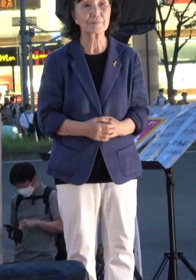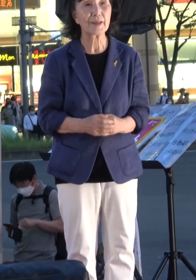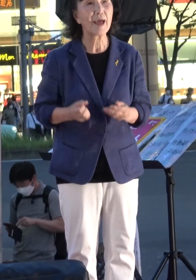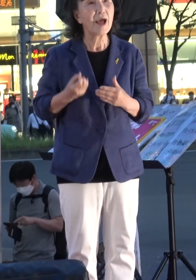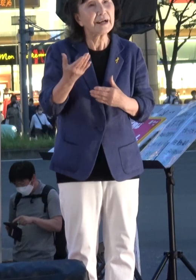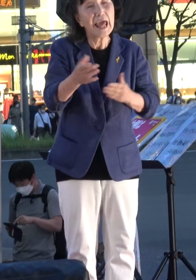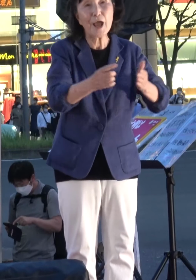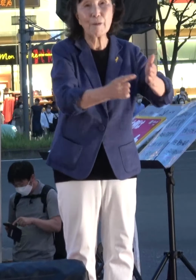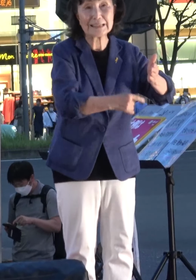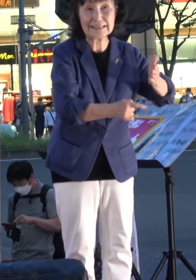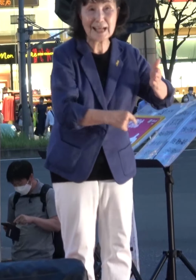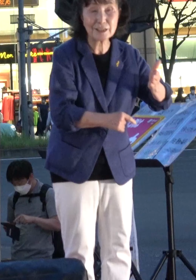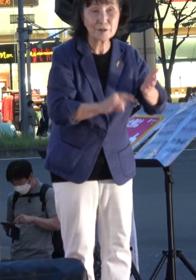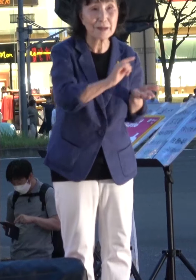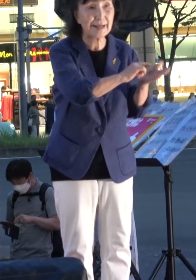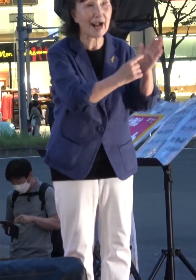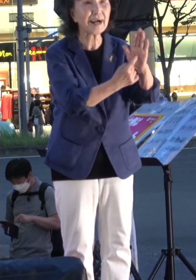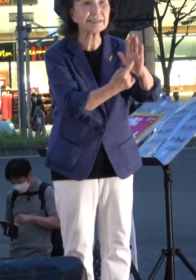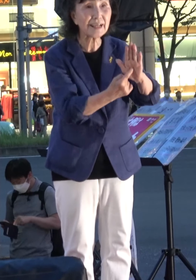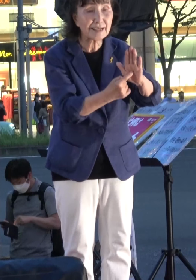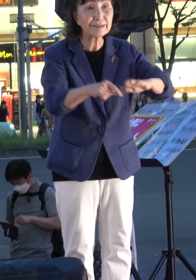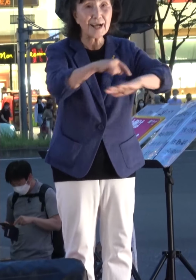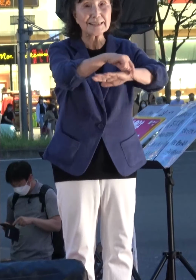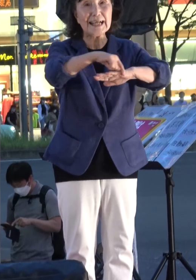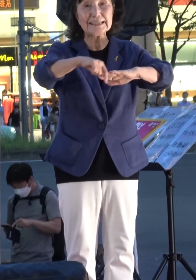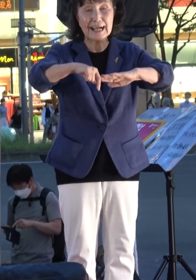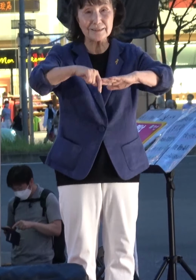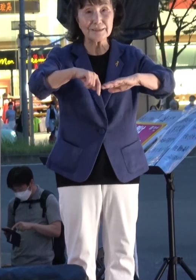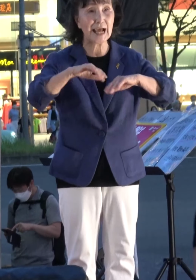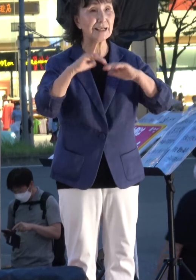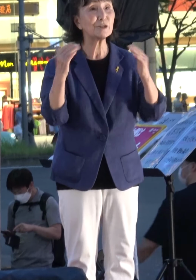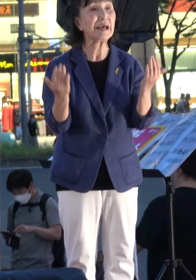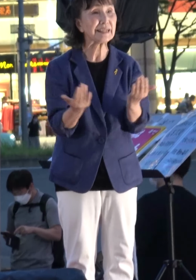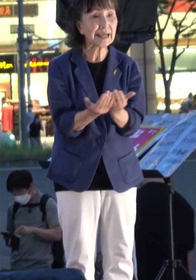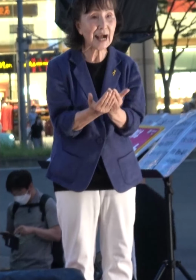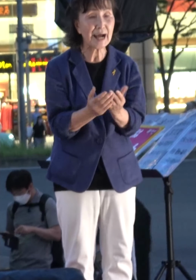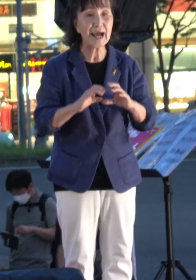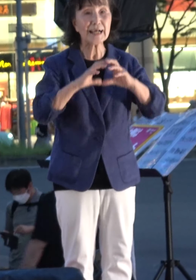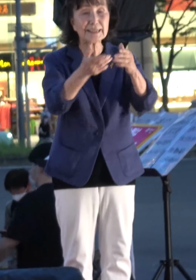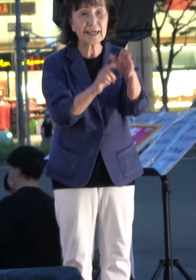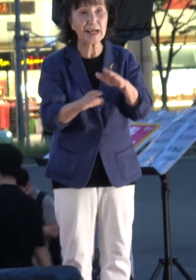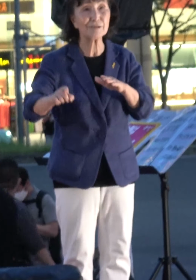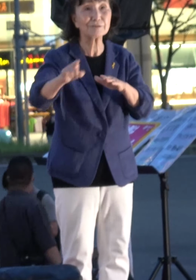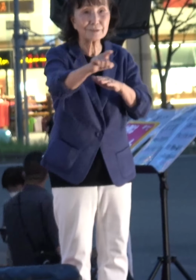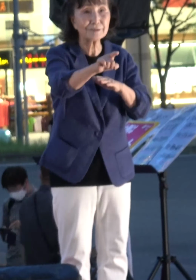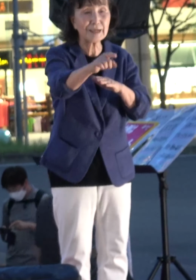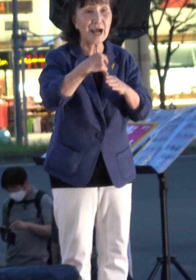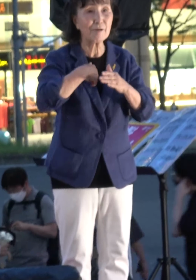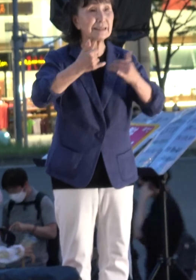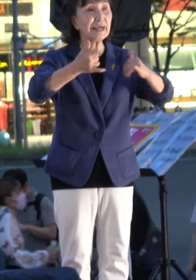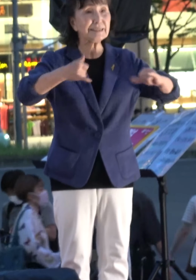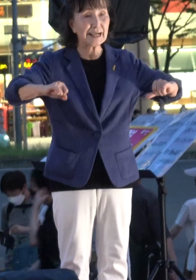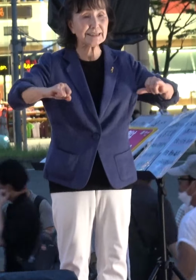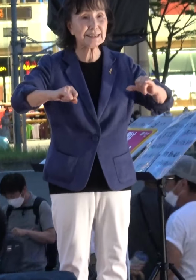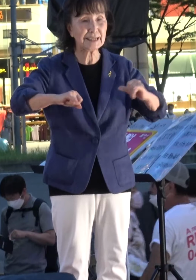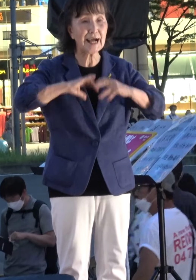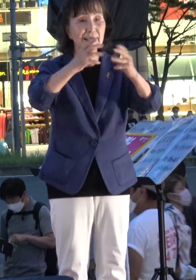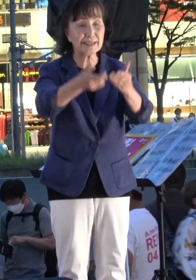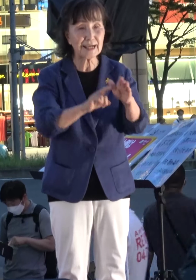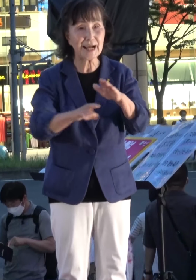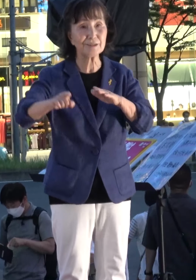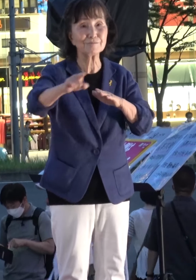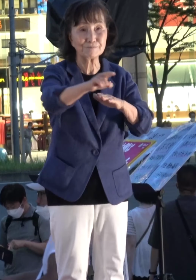令和新選組が掲げている政策、全てが世界の主流。私たちこそが世界の主流です